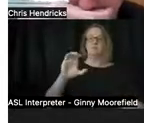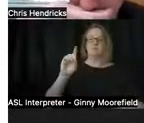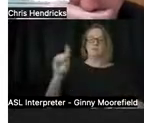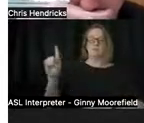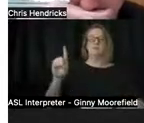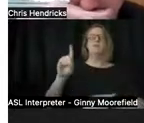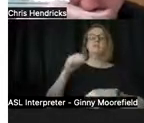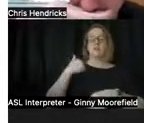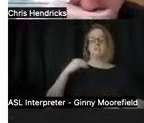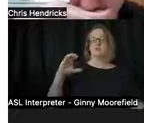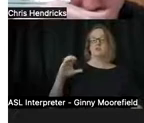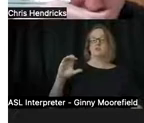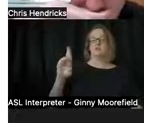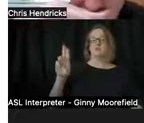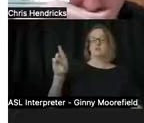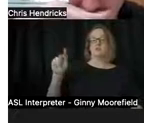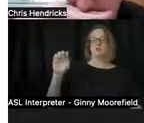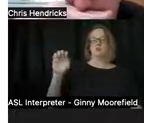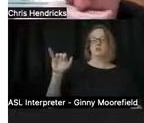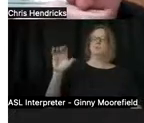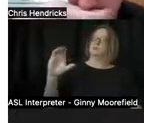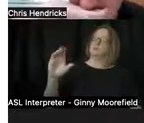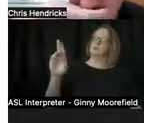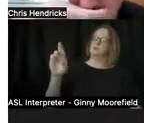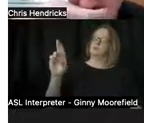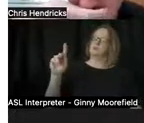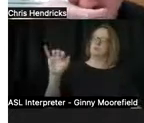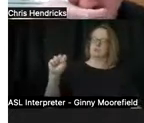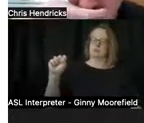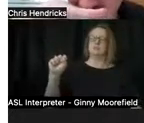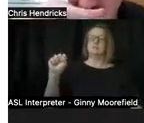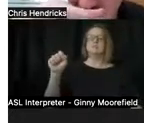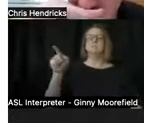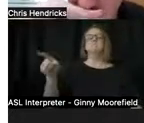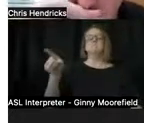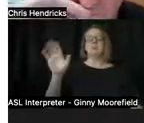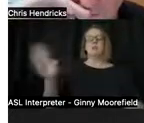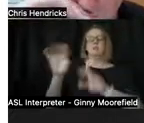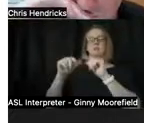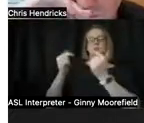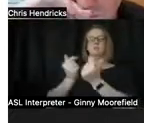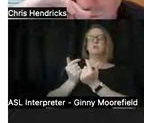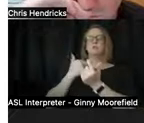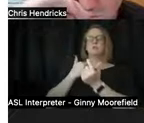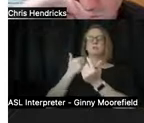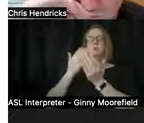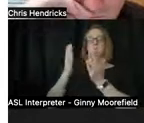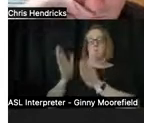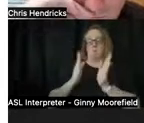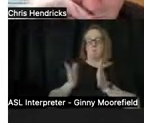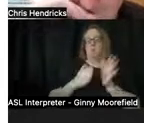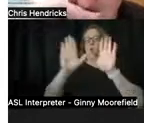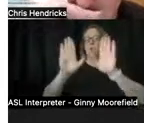uno de esos amigos ocultes aquí con nosotros quién va a hablar en unos minutos él ha ofrecido un recurso excelente para